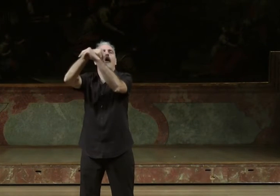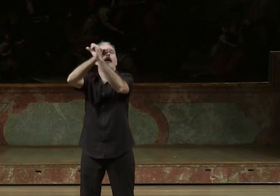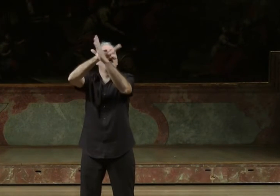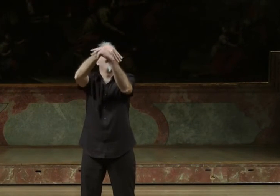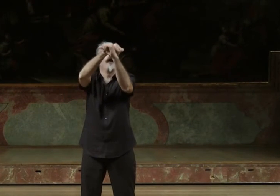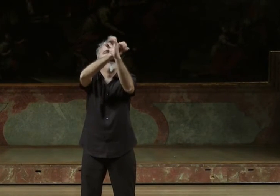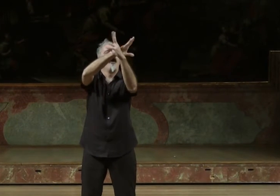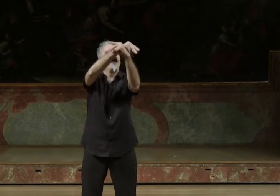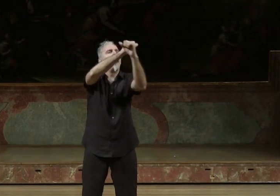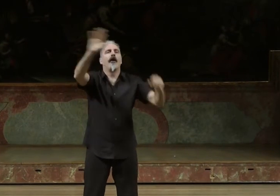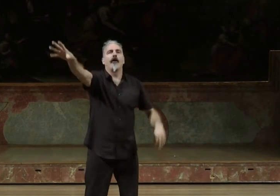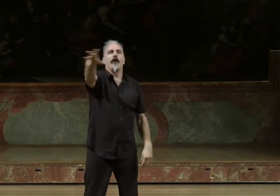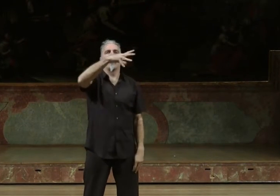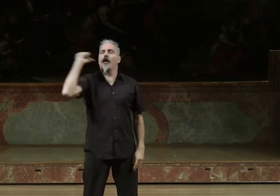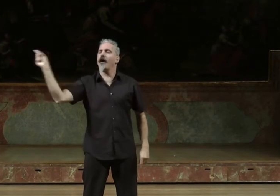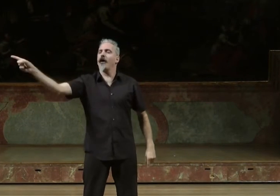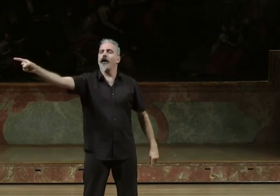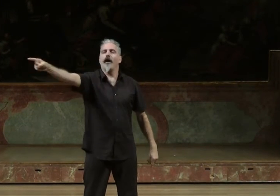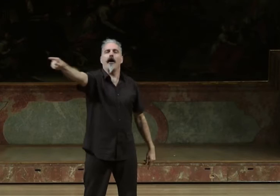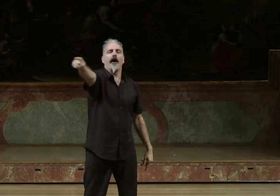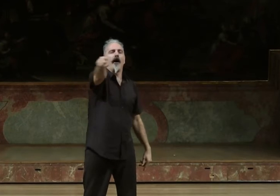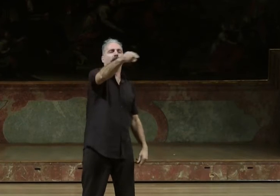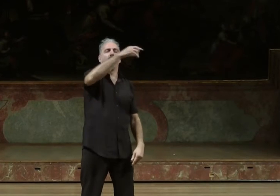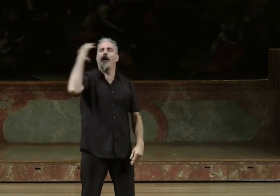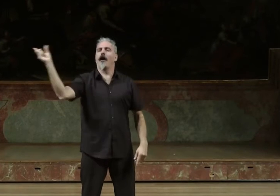Die Sonne geht auf. Vögel zwitschern und fliegen.